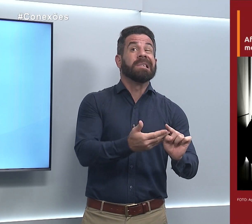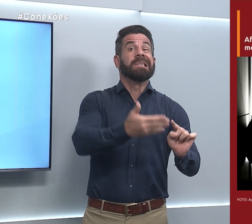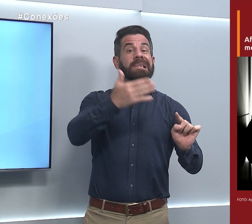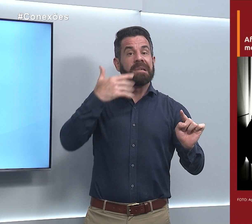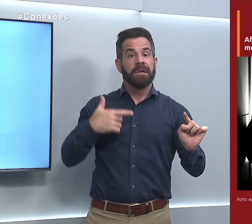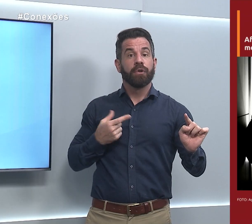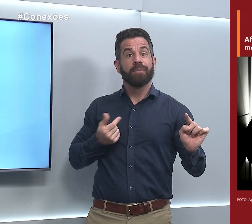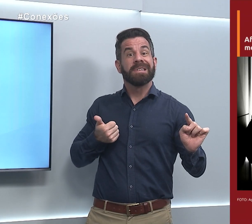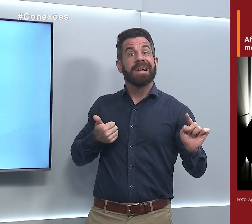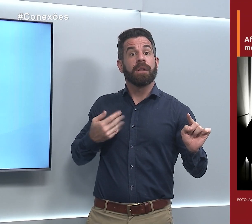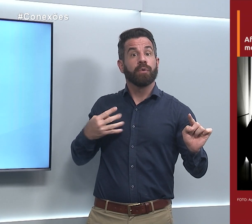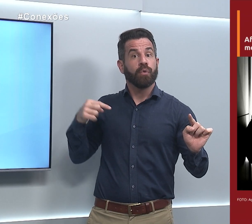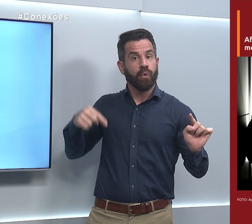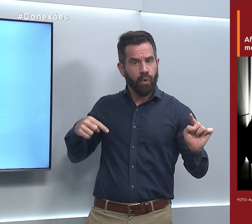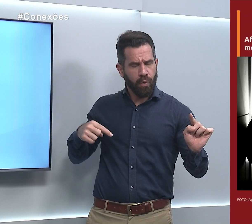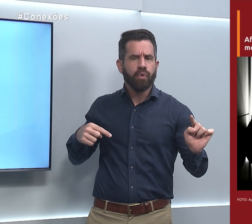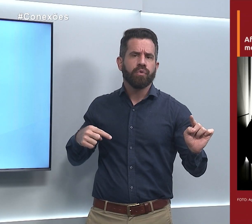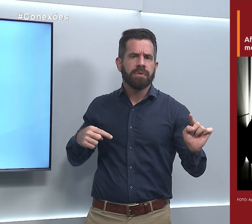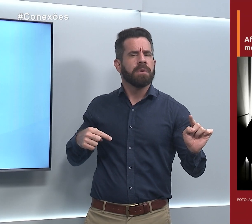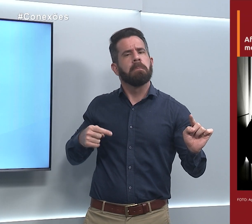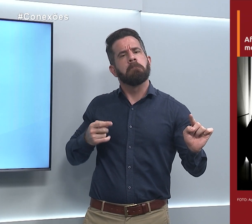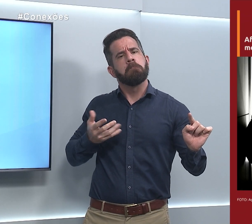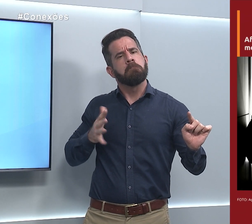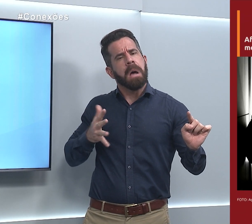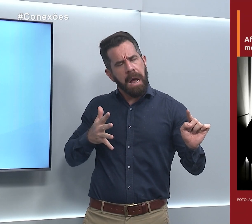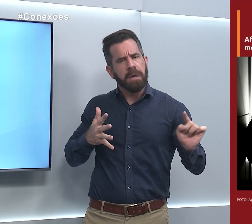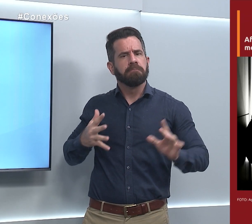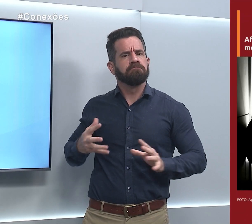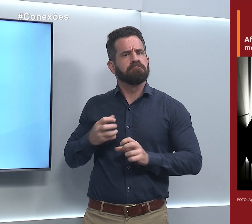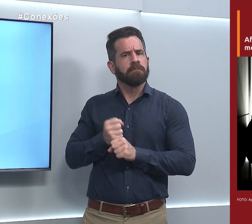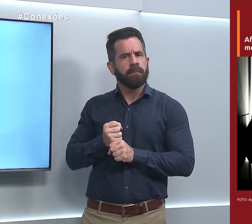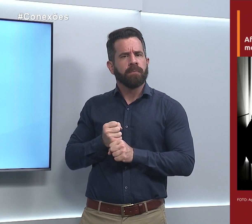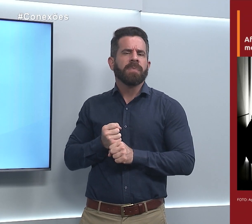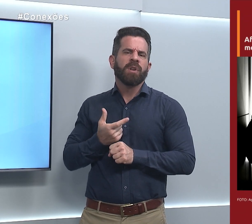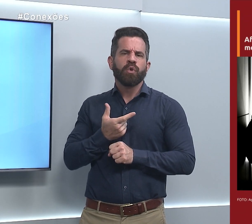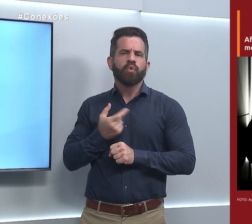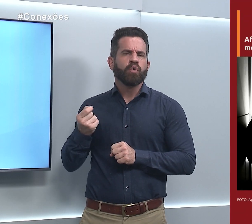10 anos antes, quase 203 mil